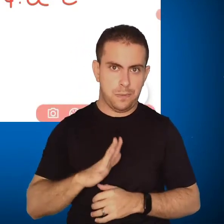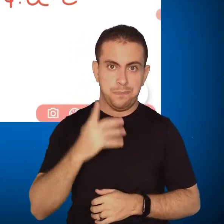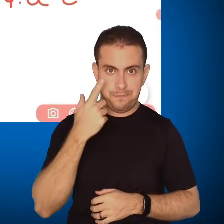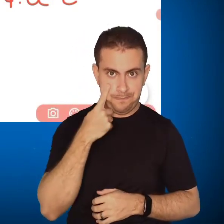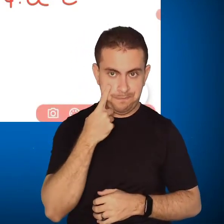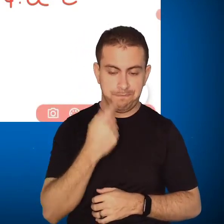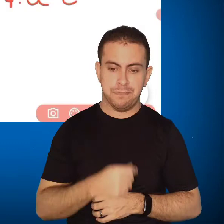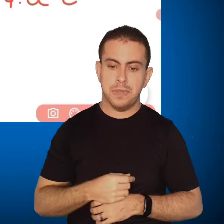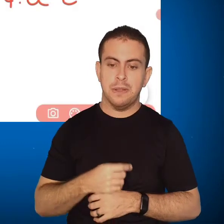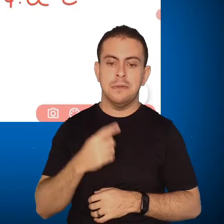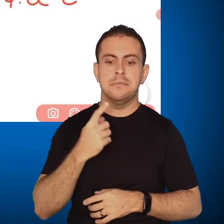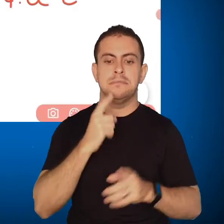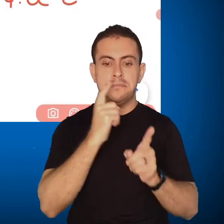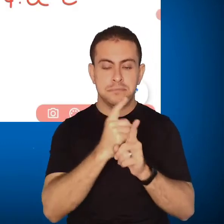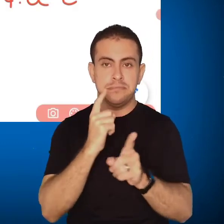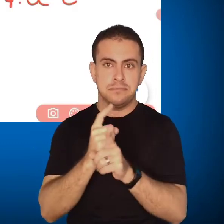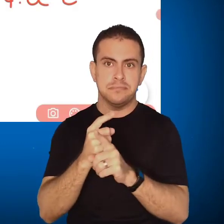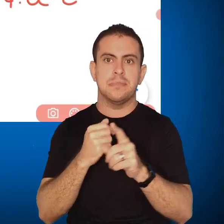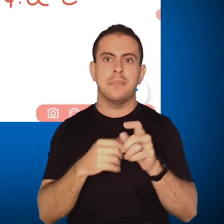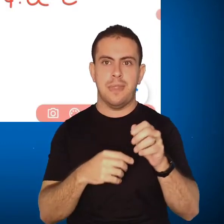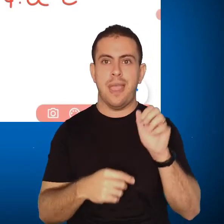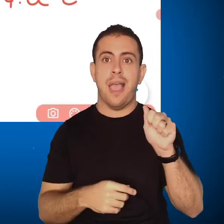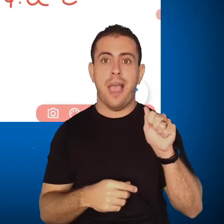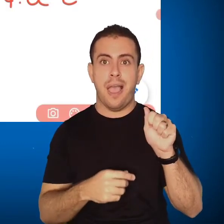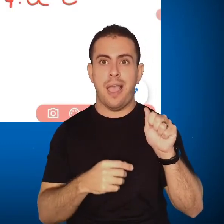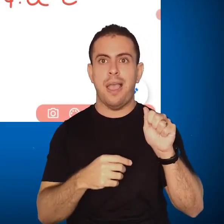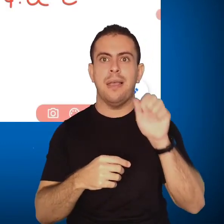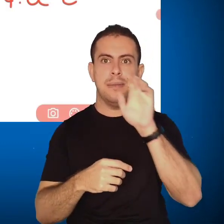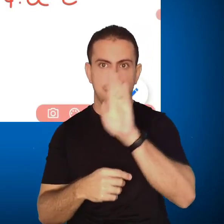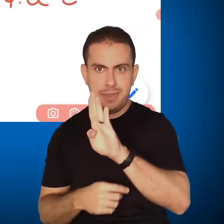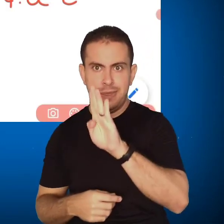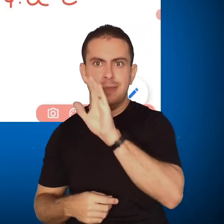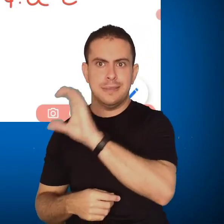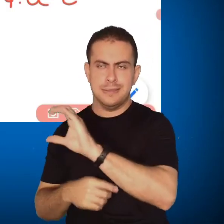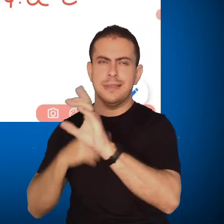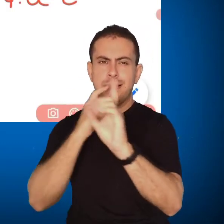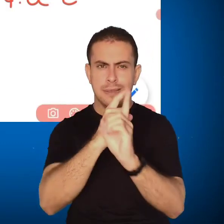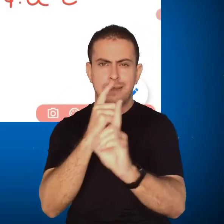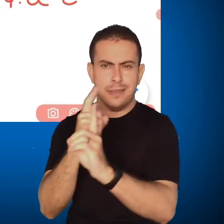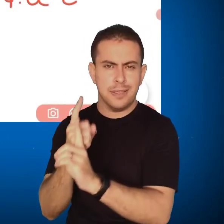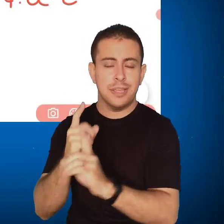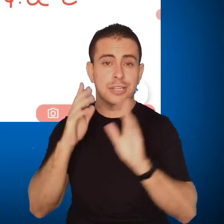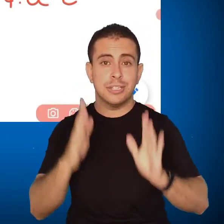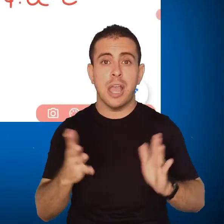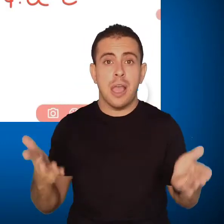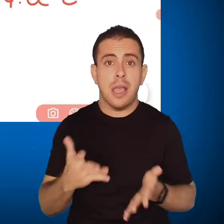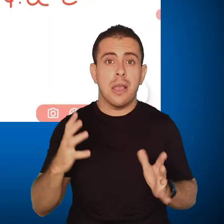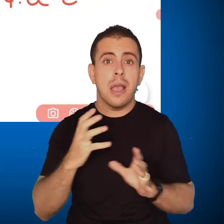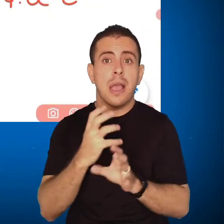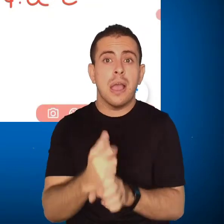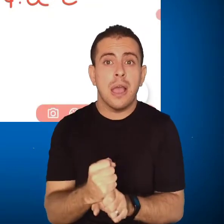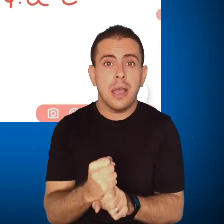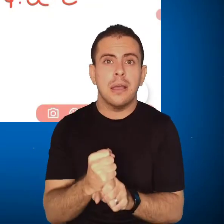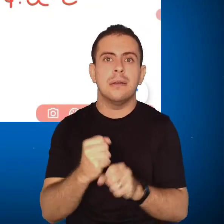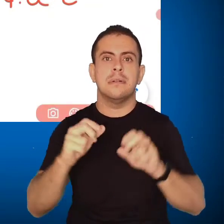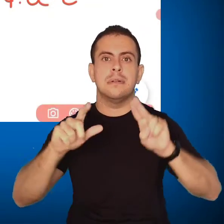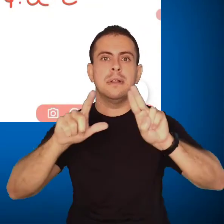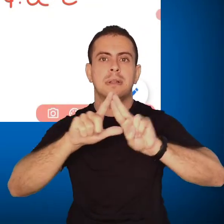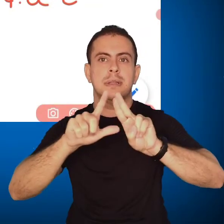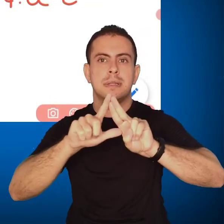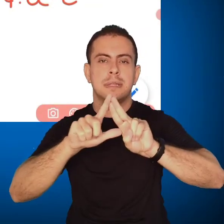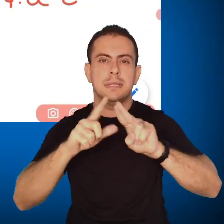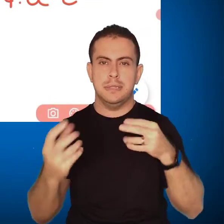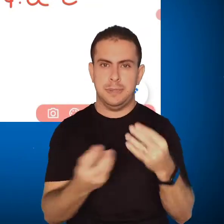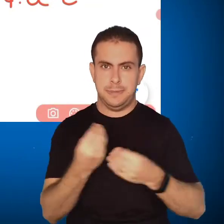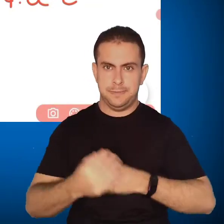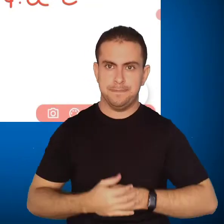lá? Identificando aqui que eu sei que é o A, o B, né, e o C, vamos agora calcular o delta dessa equação.